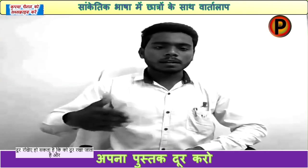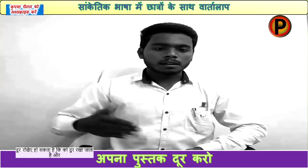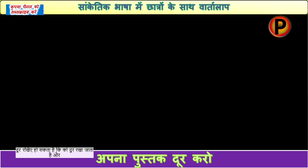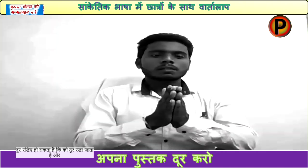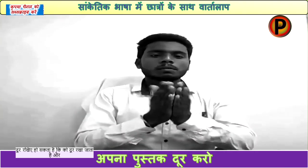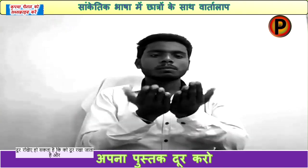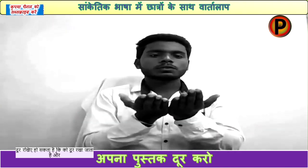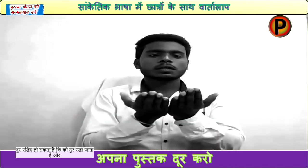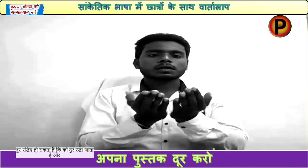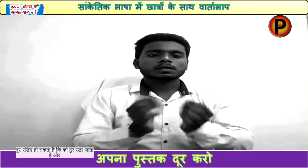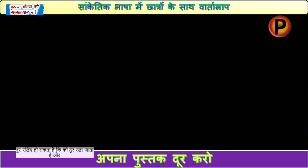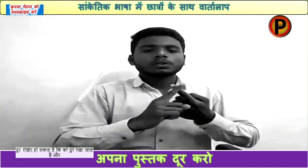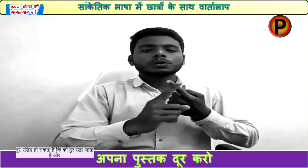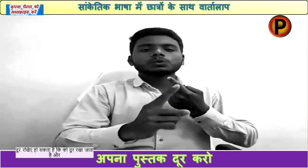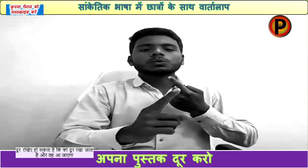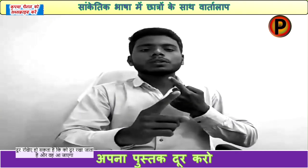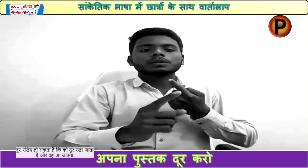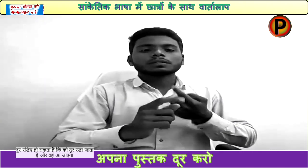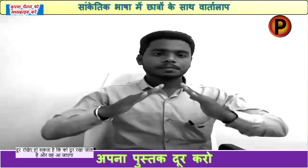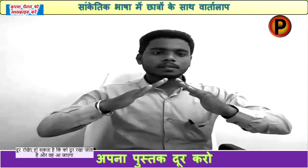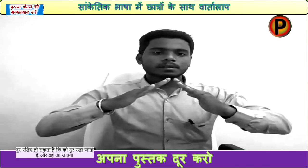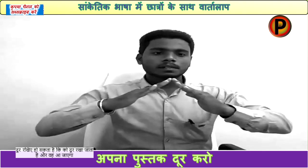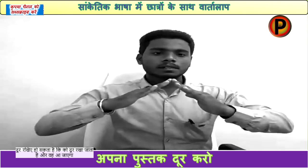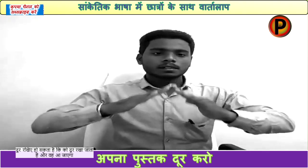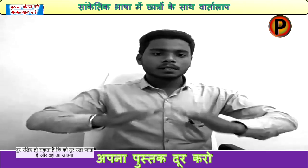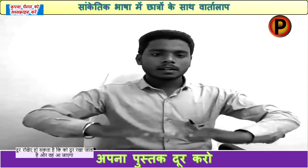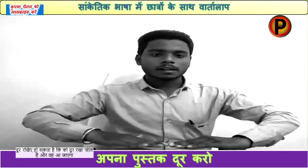किया जाएगा, दूर रखना है।